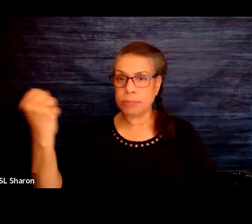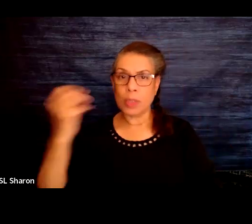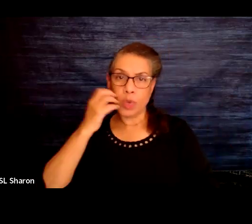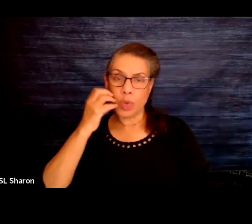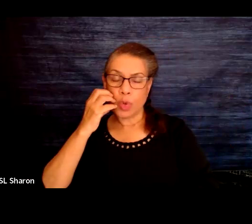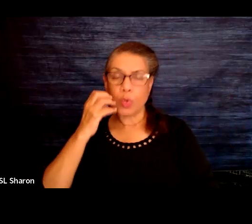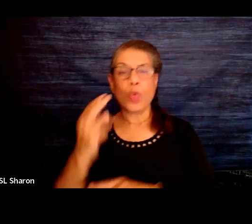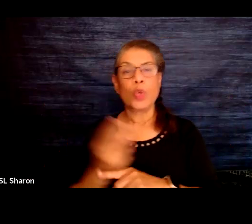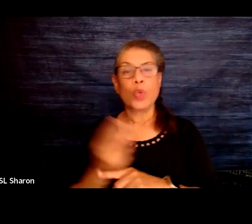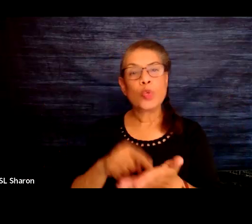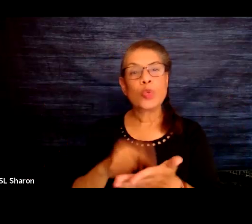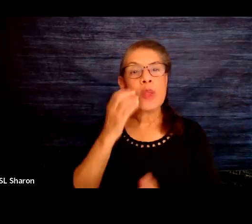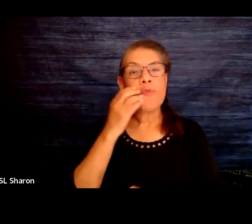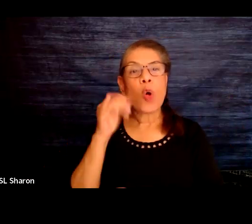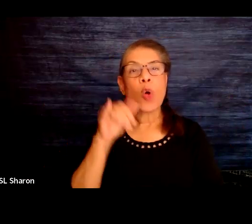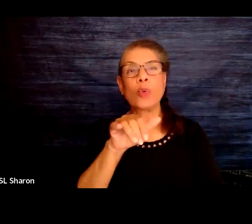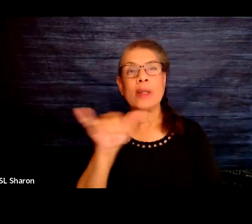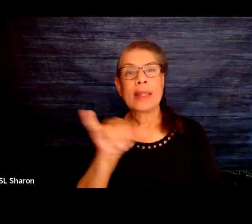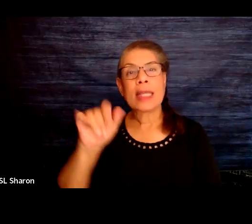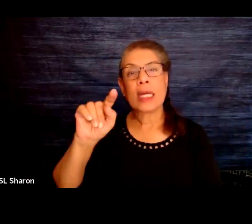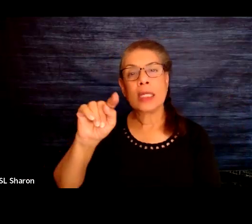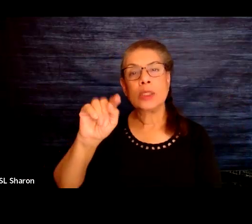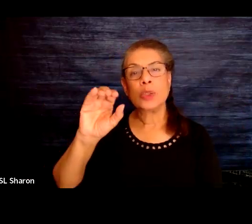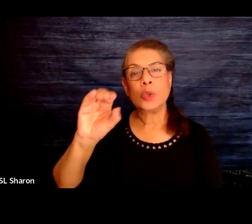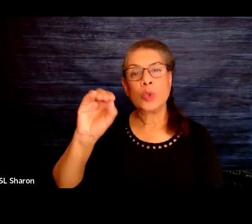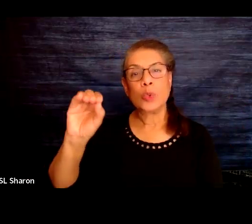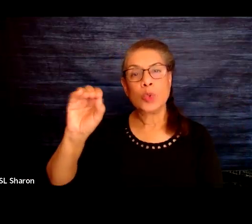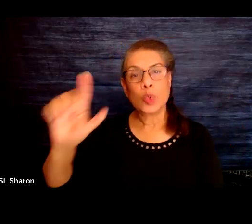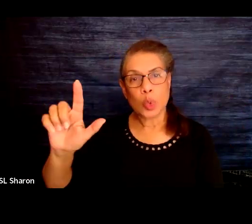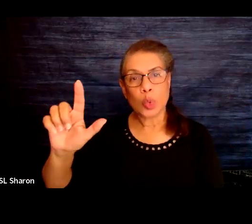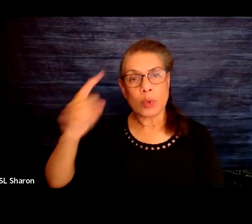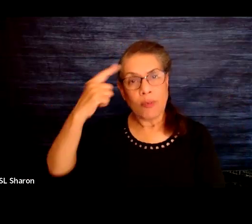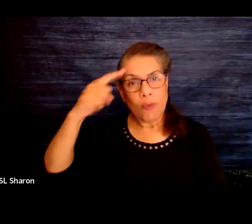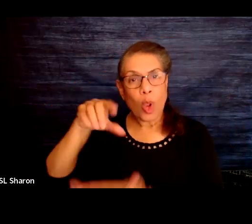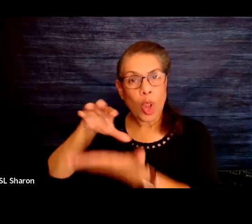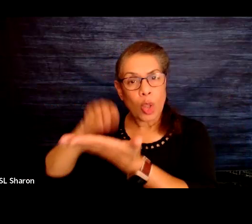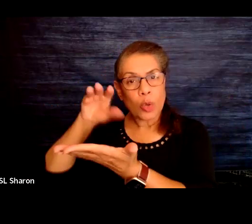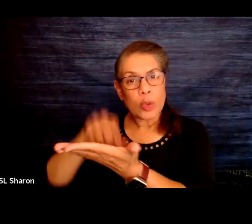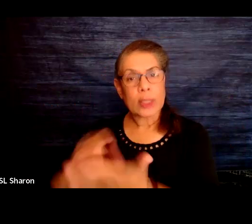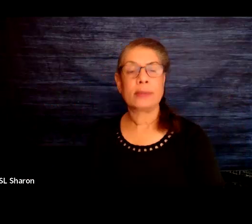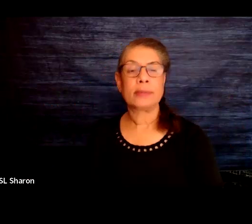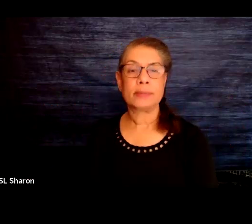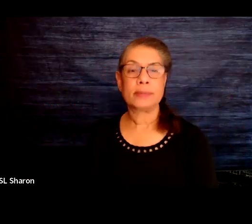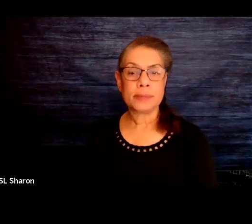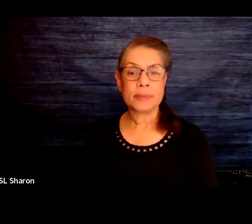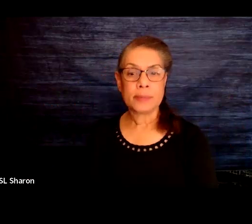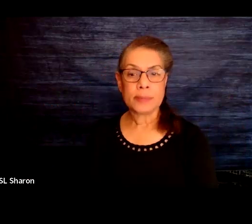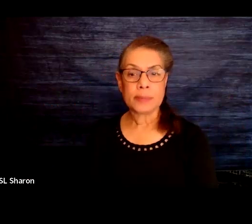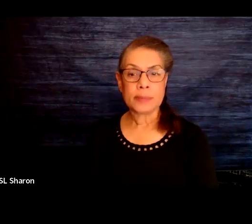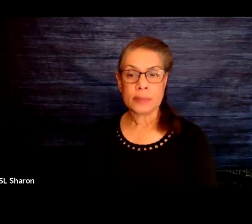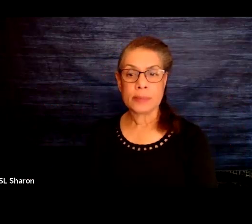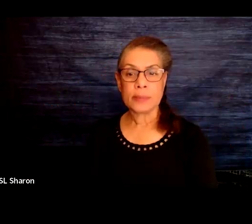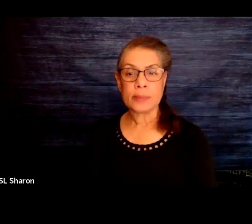tool for learning. La Asociación Nacional de Educación, por su sigla en inglés, sugiere